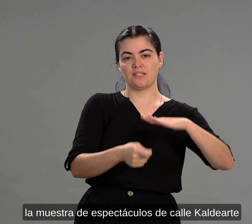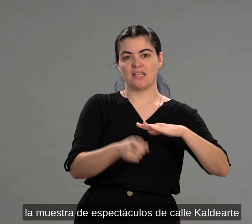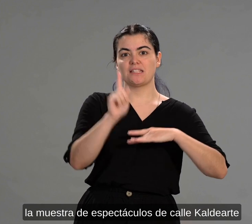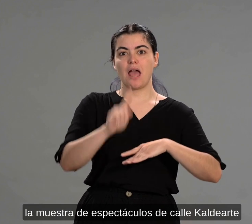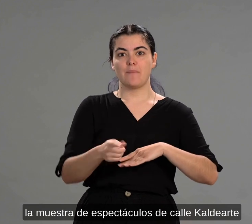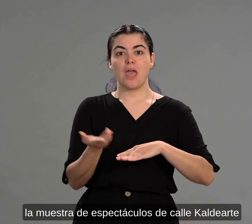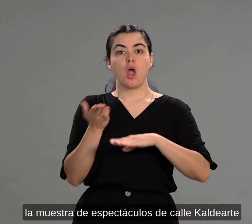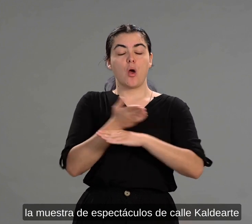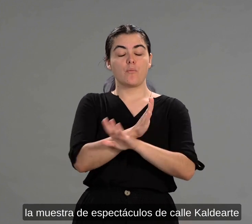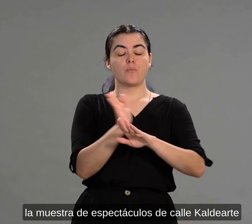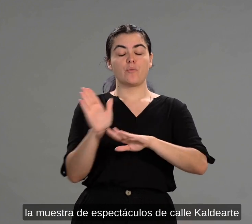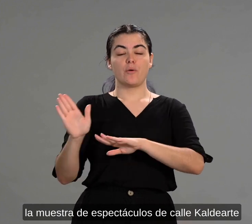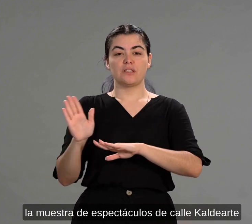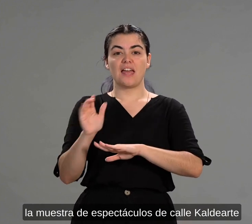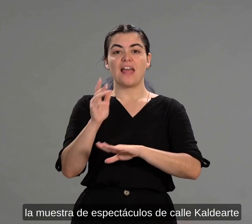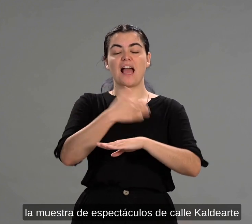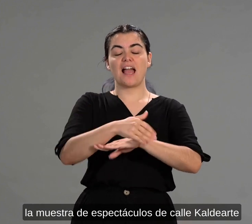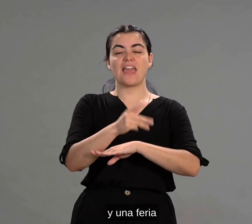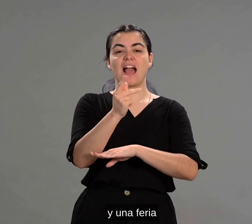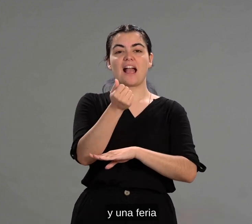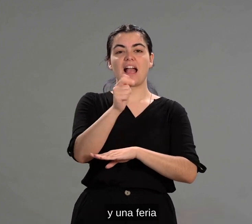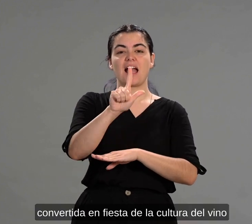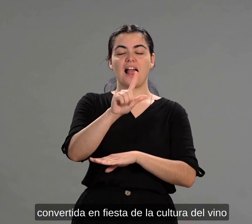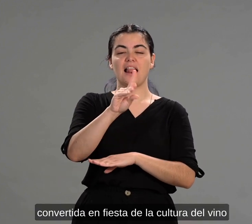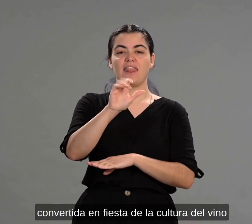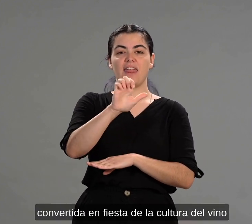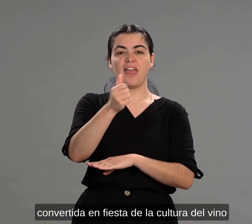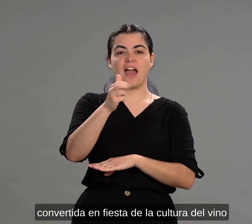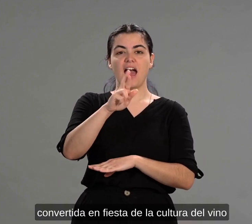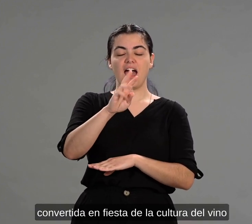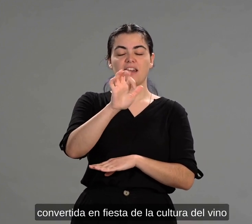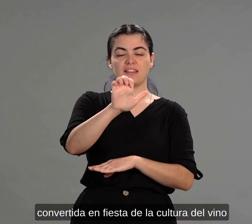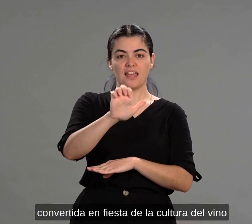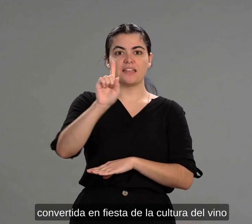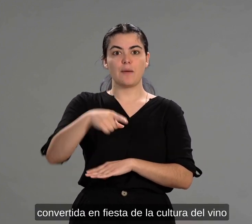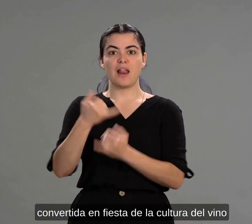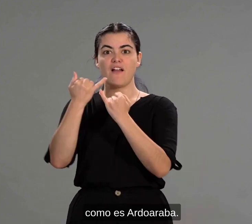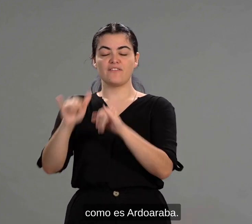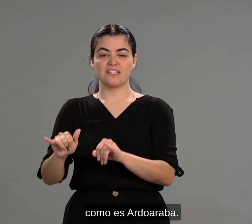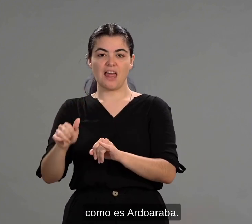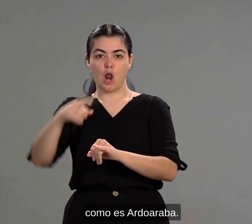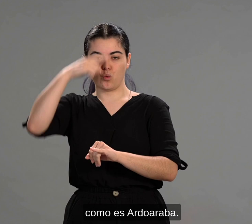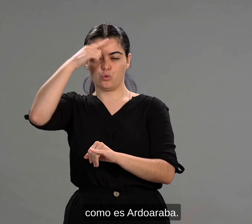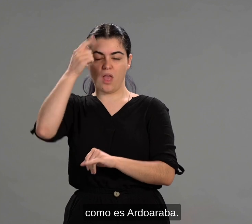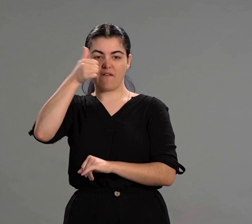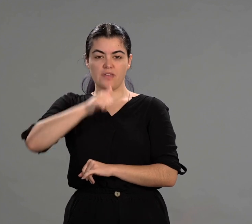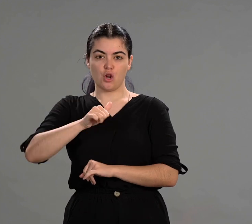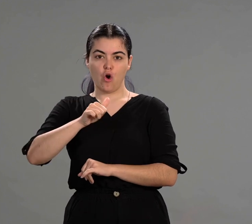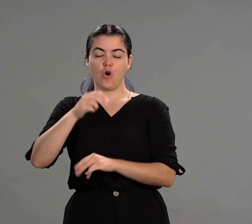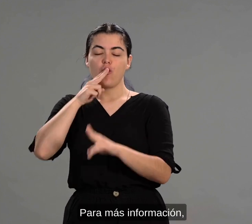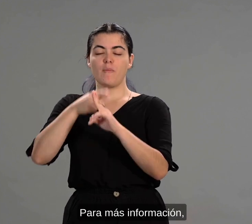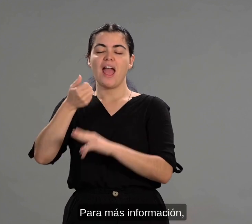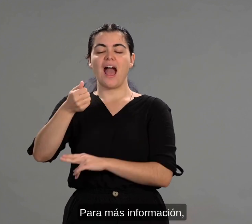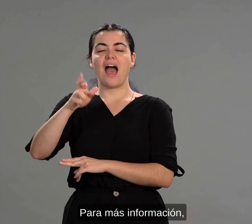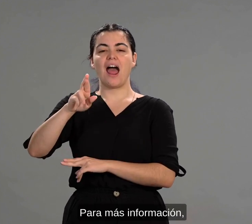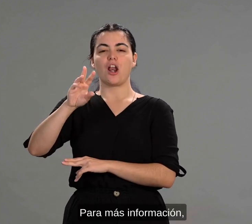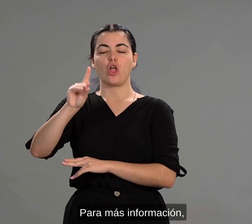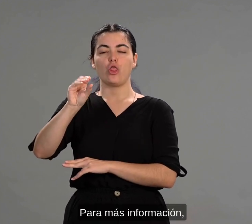la muestra de espectáculos de Calle Caldearte y una feria convertida en fiesta de la cultura del vino como es Ardoaraba. Para más información